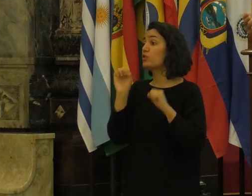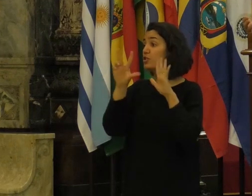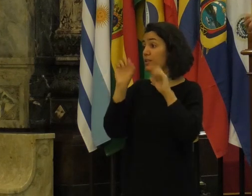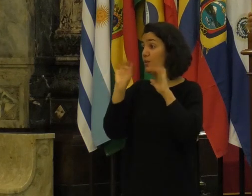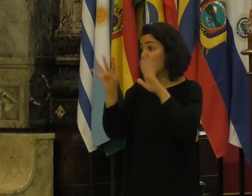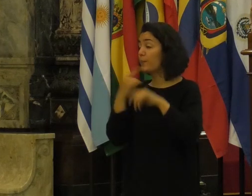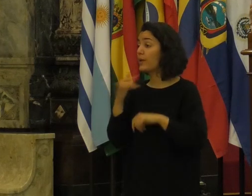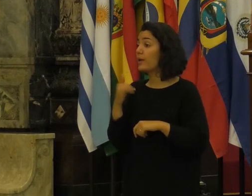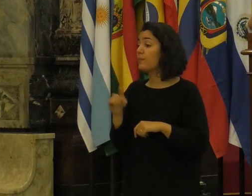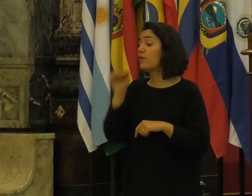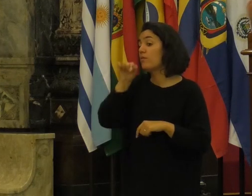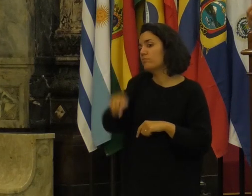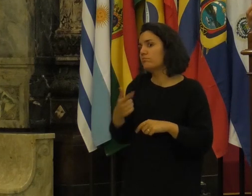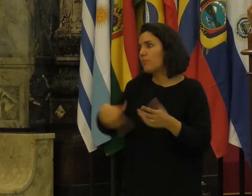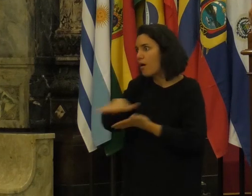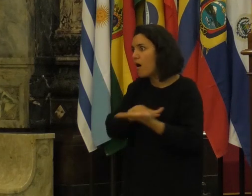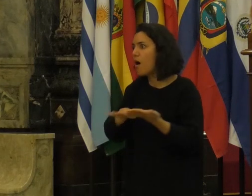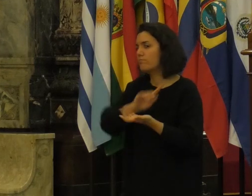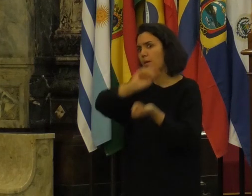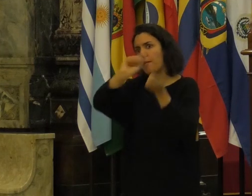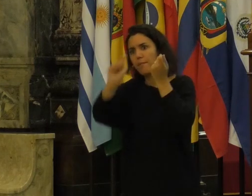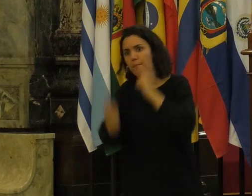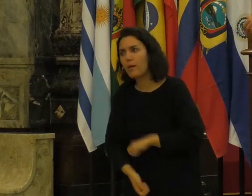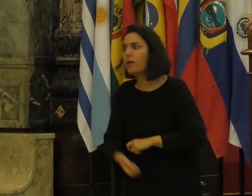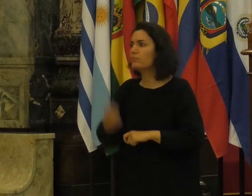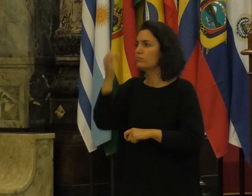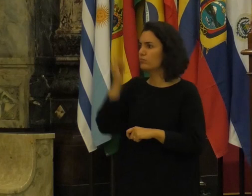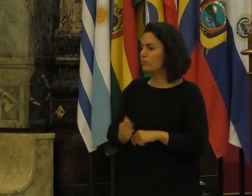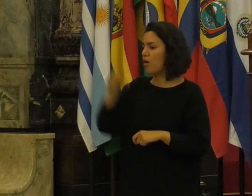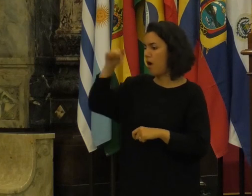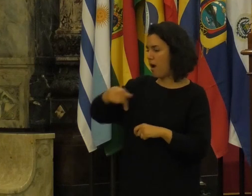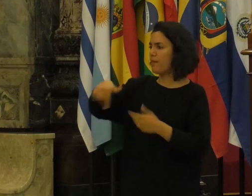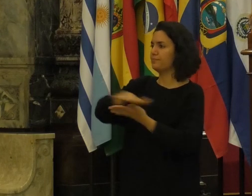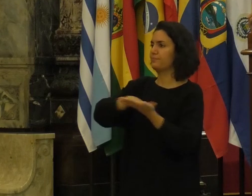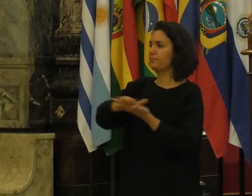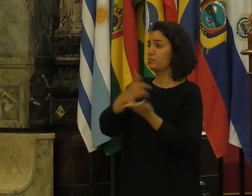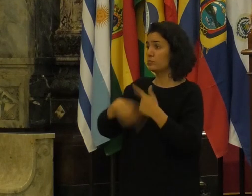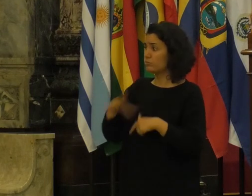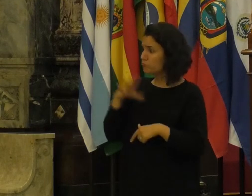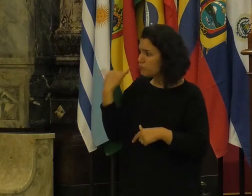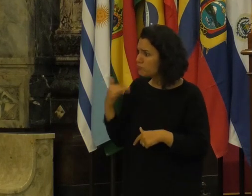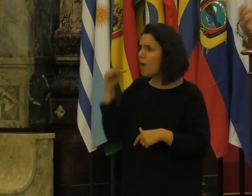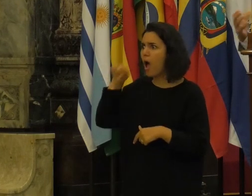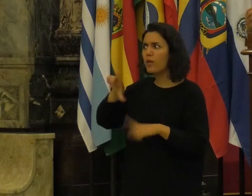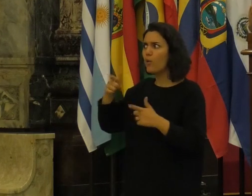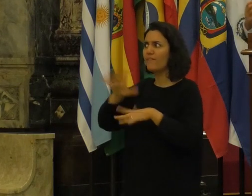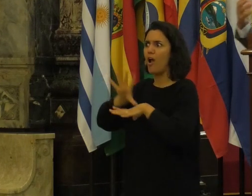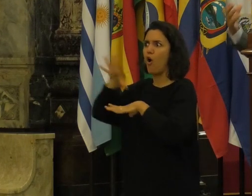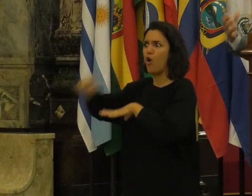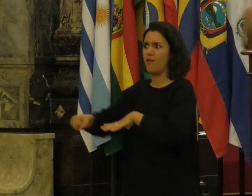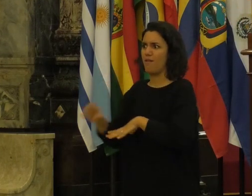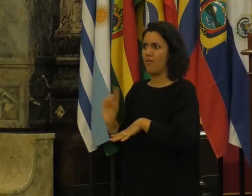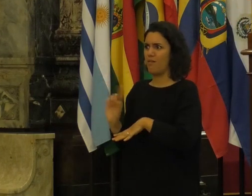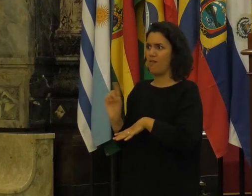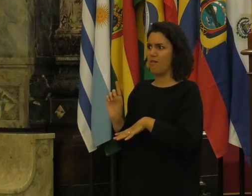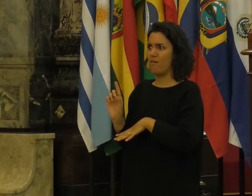1969, áreas que se reformularon de manera pionera en nuestra región. O sea, ahí no había colonialidad. O sea, que yo creo que.